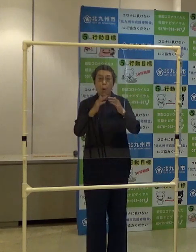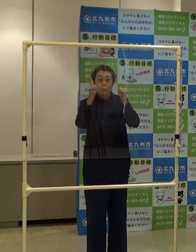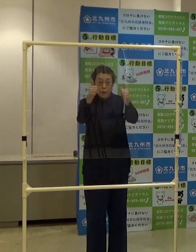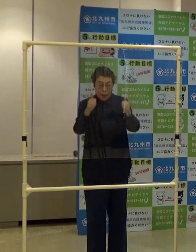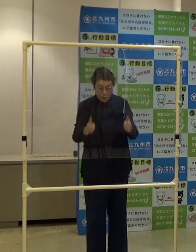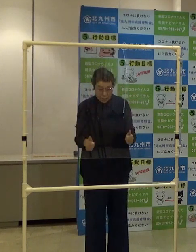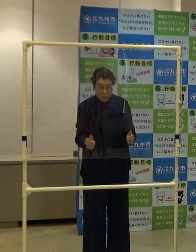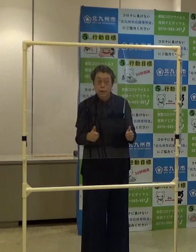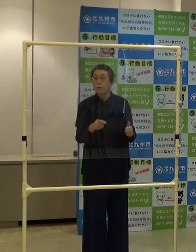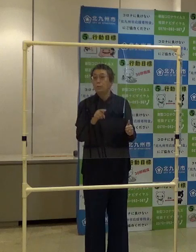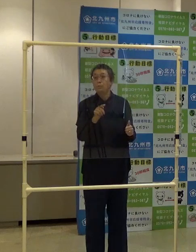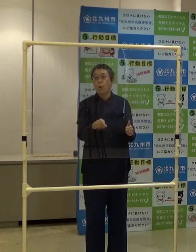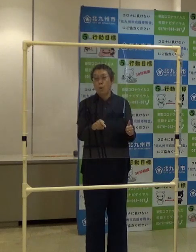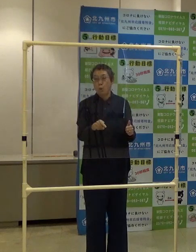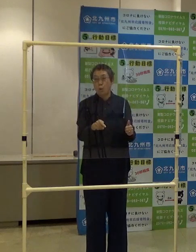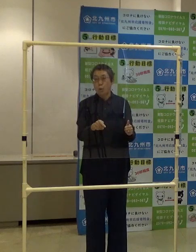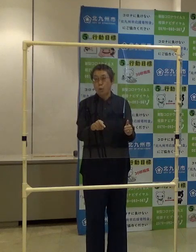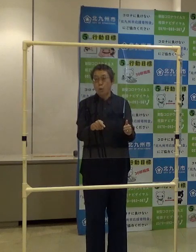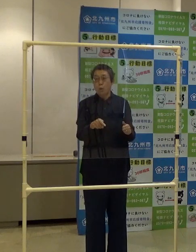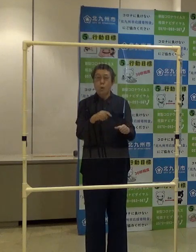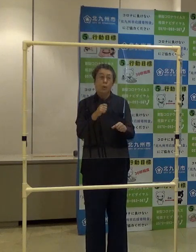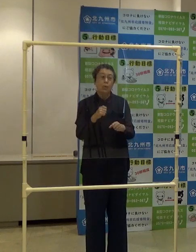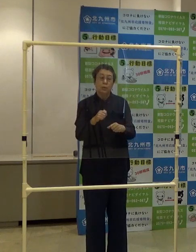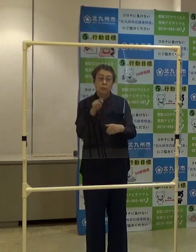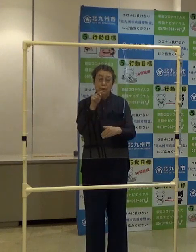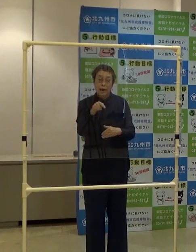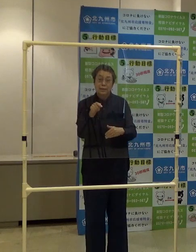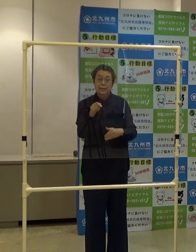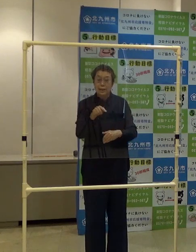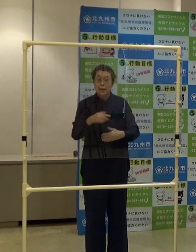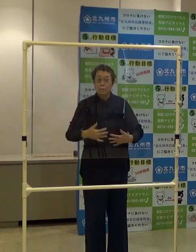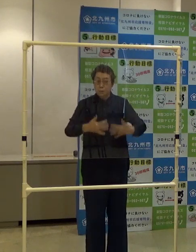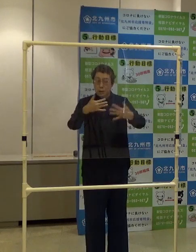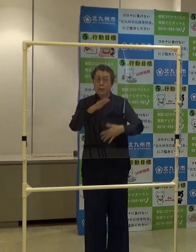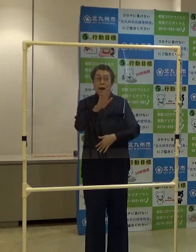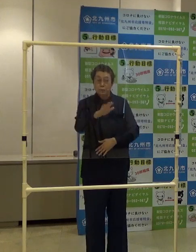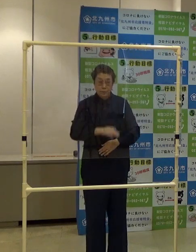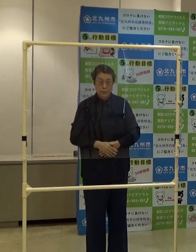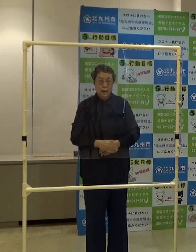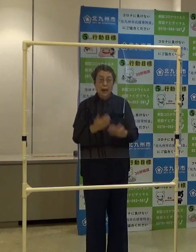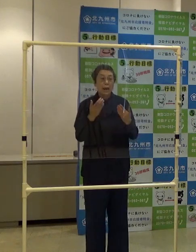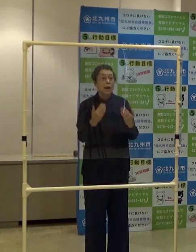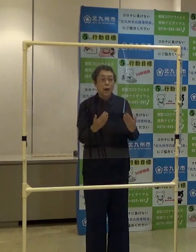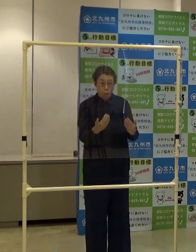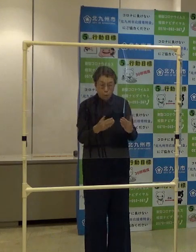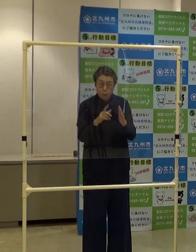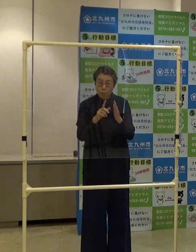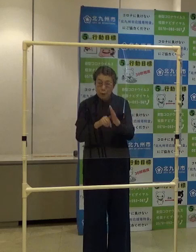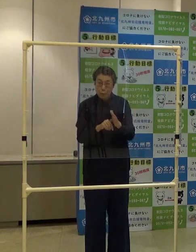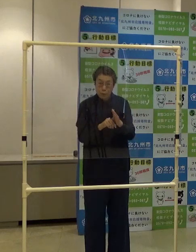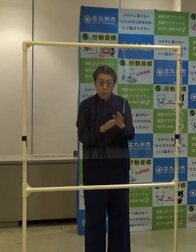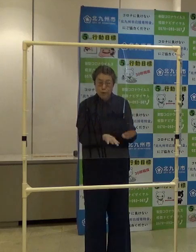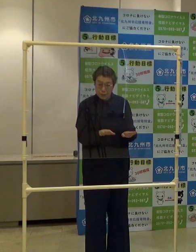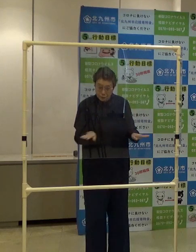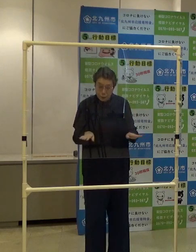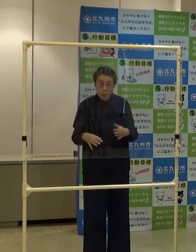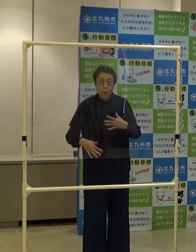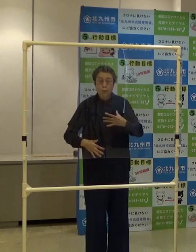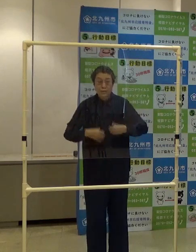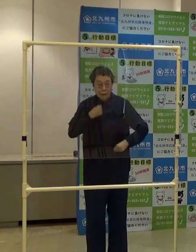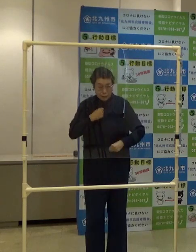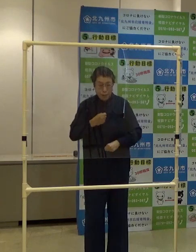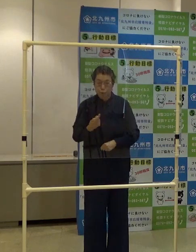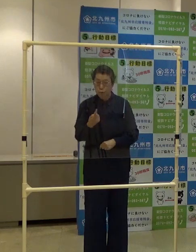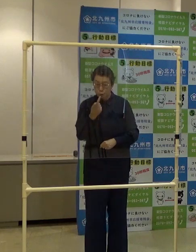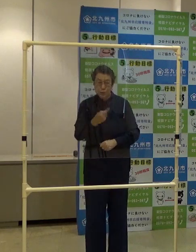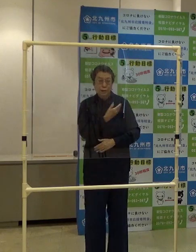のハザードマップを作成いたしまして、学校におきましても児童生徒にですね、自分たちの